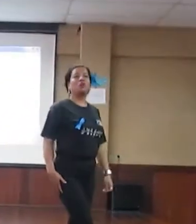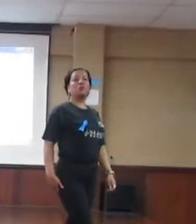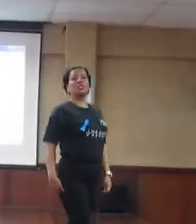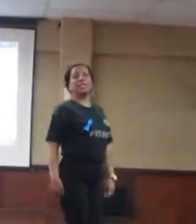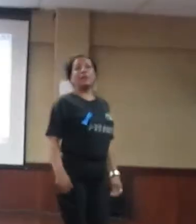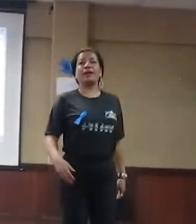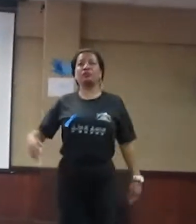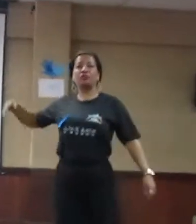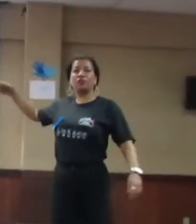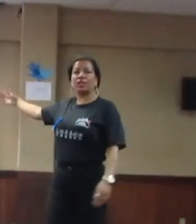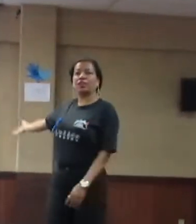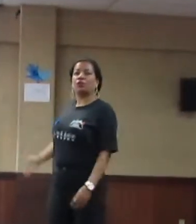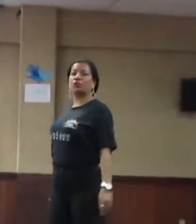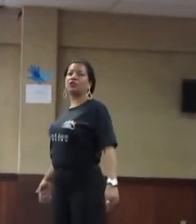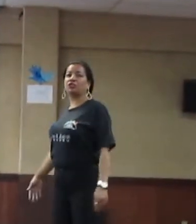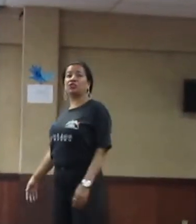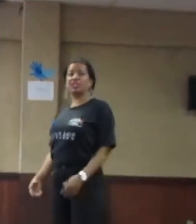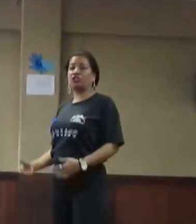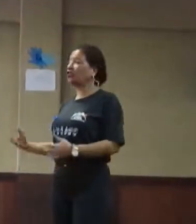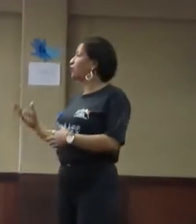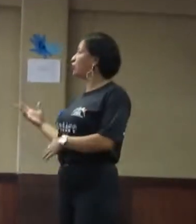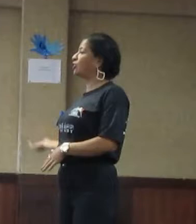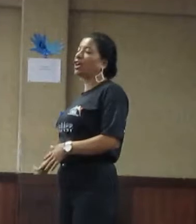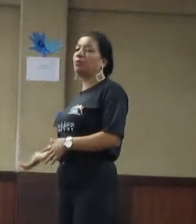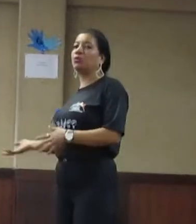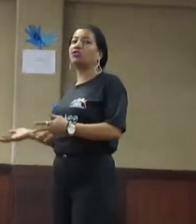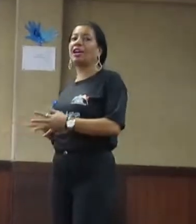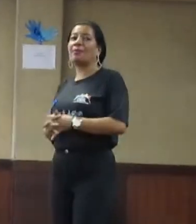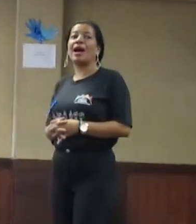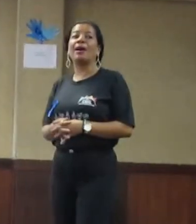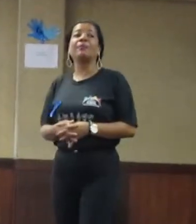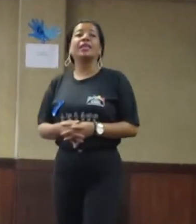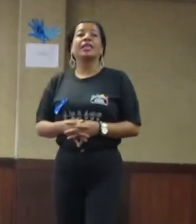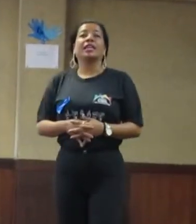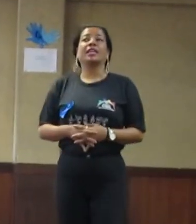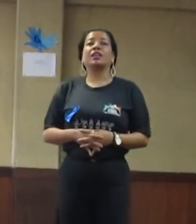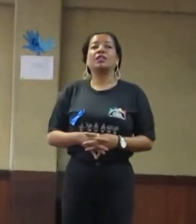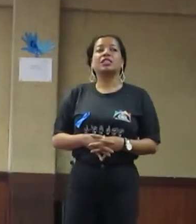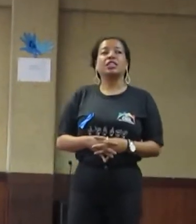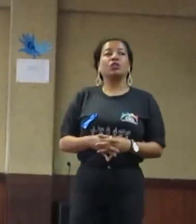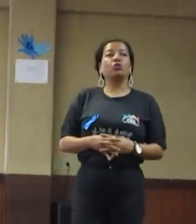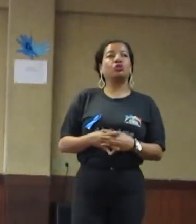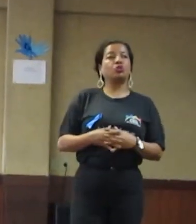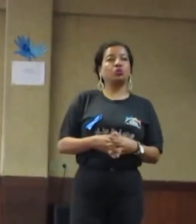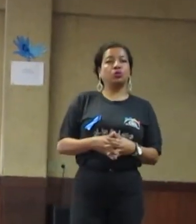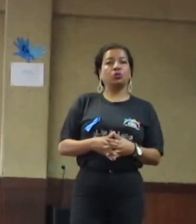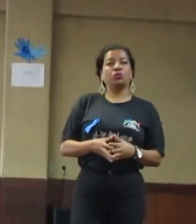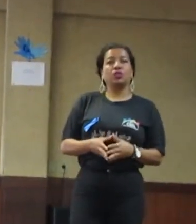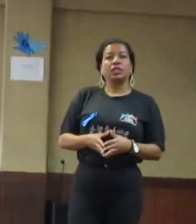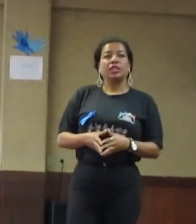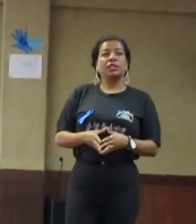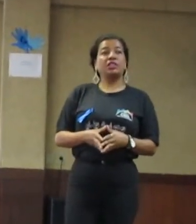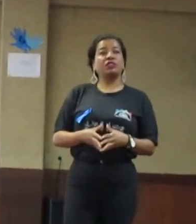Bom, gente, como vocês acabaram de ver o vídeo, de assistir o vídeo que acabou de acabar, então assim, o